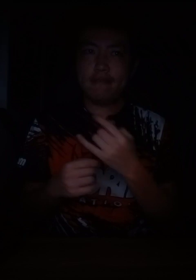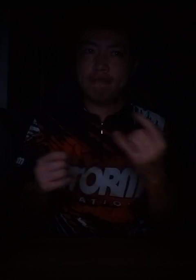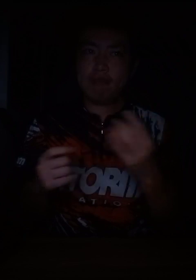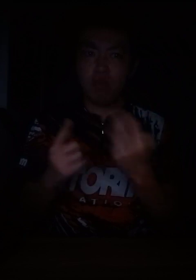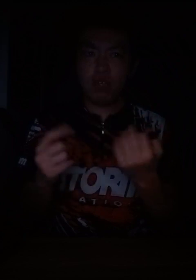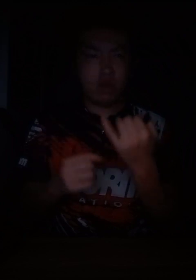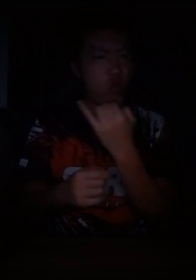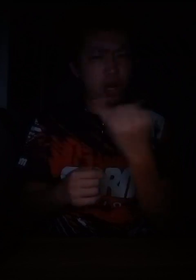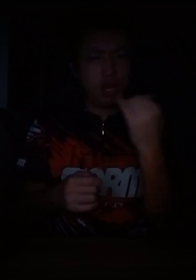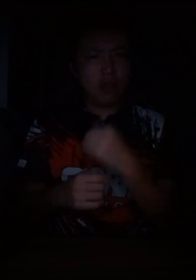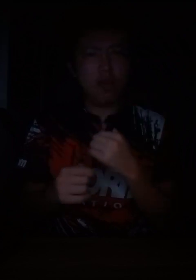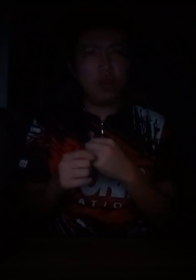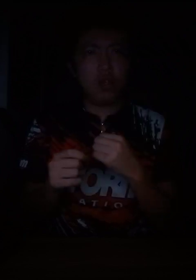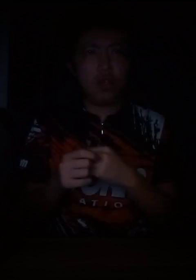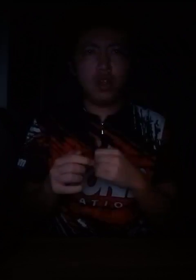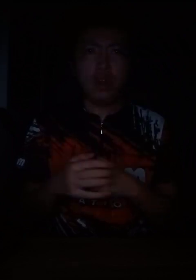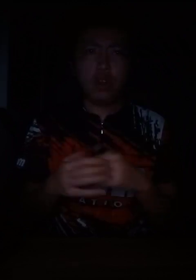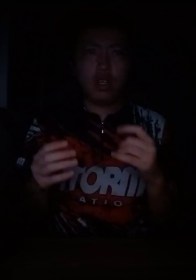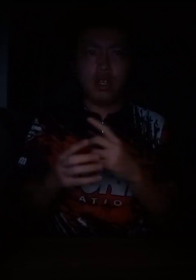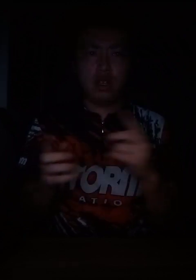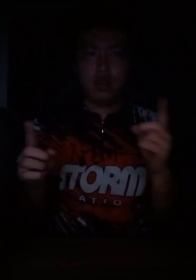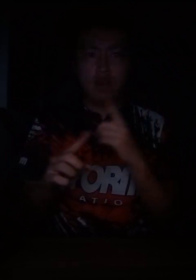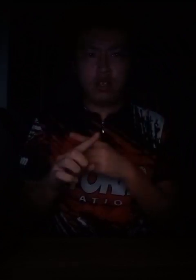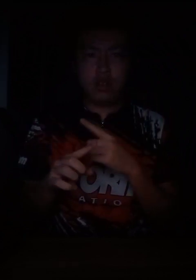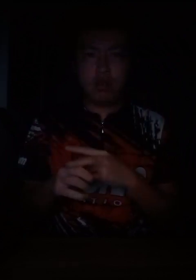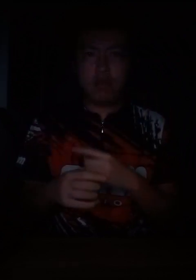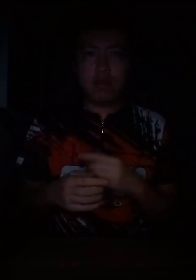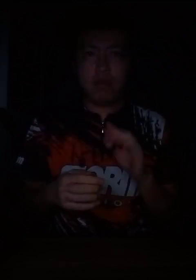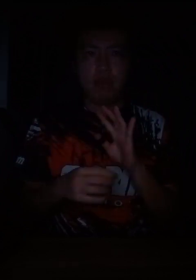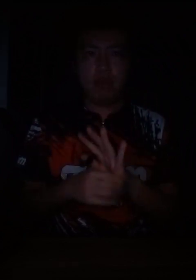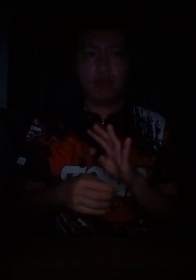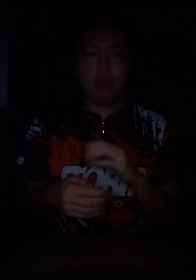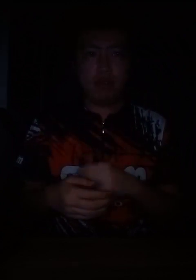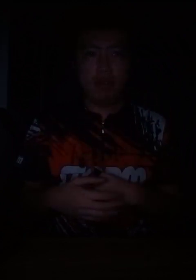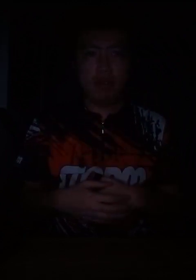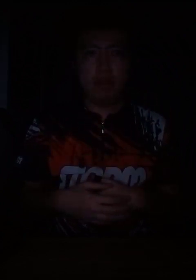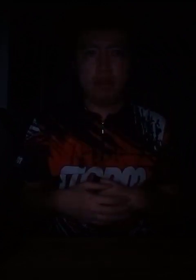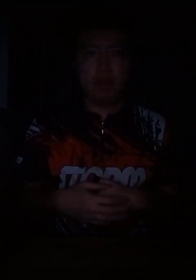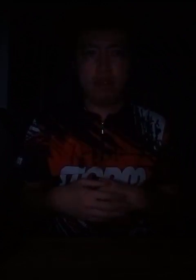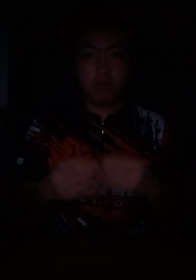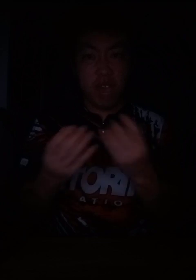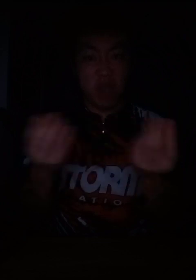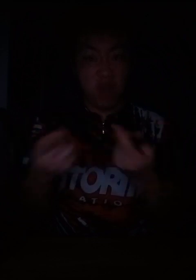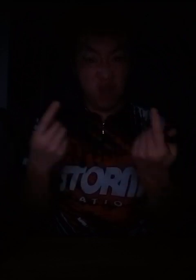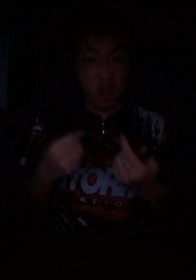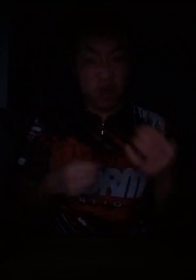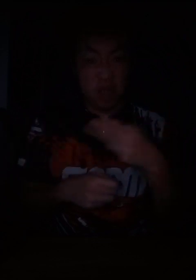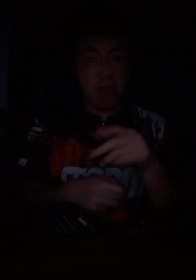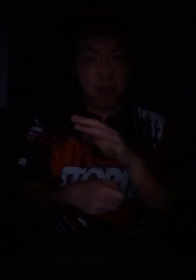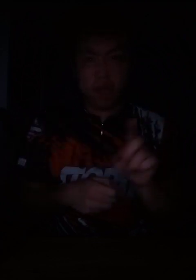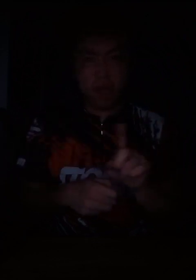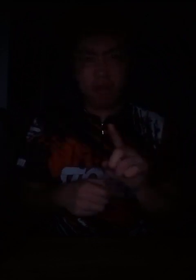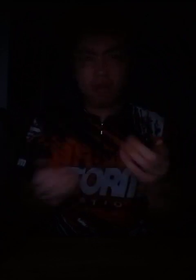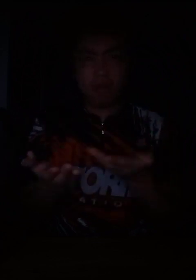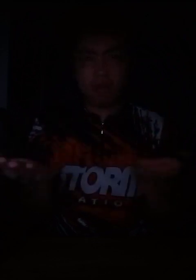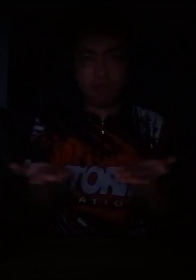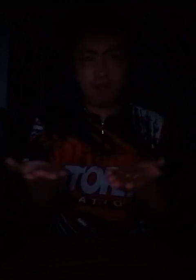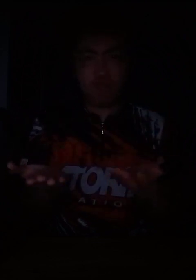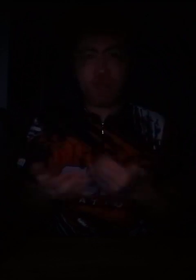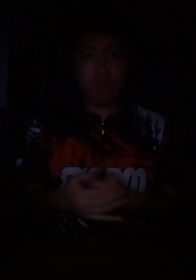씨가 공개한 녹음 파일에서 사고를 인지하지 못했다고 말합니다. 빼고 있는 상황이었기 때문에 그 친구들이 뭐 하고 있었는지 내가 잘 모르죠. 아,